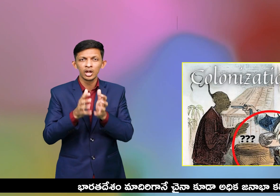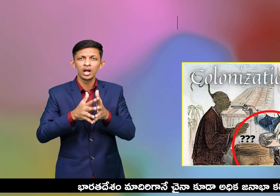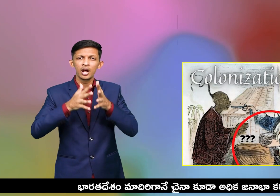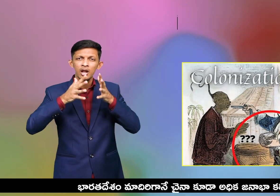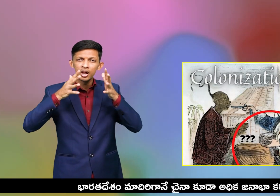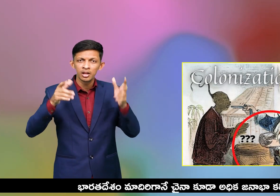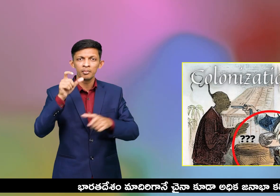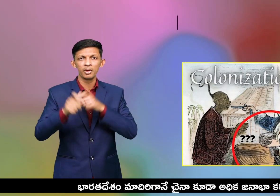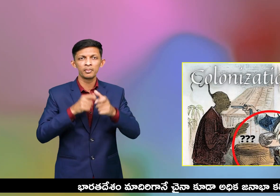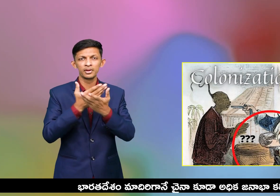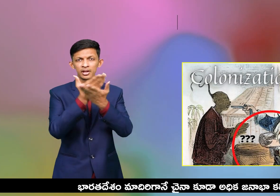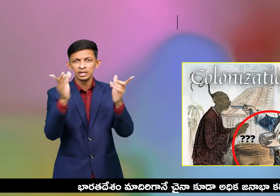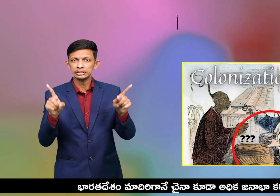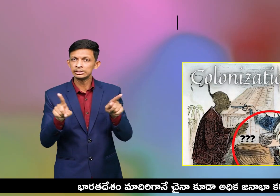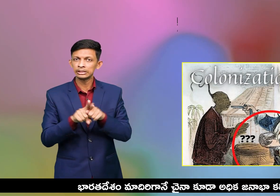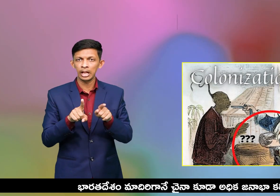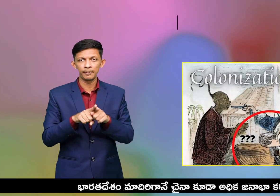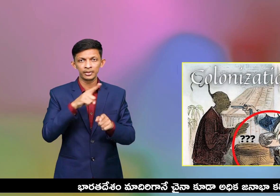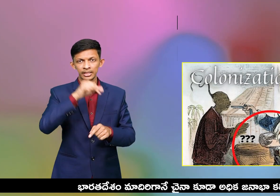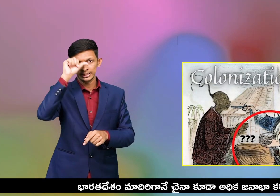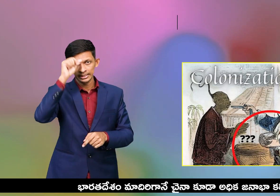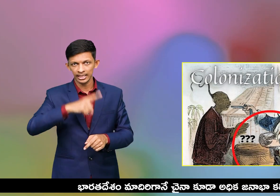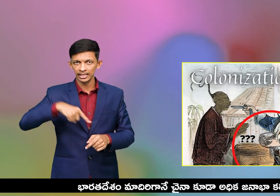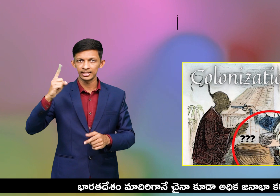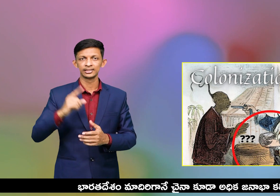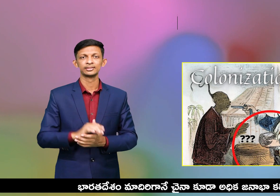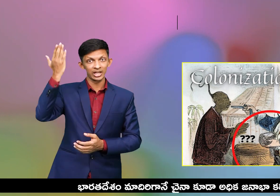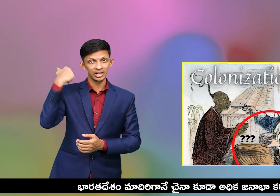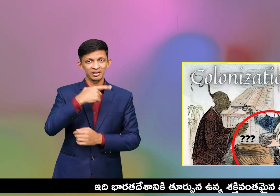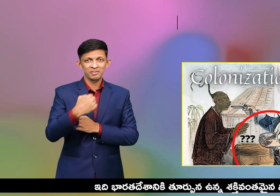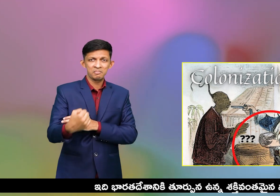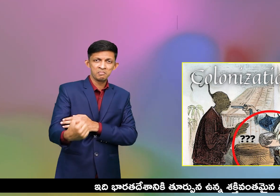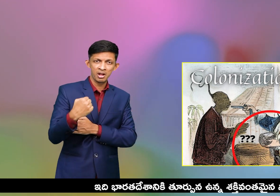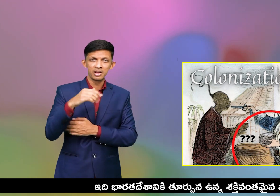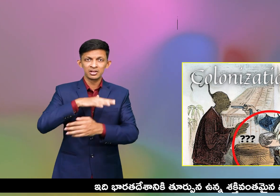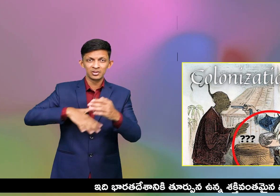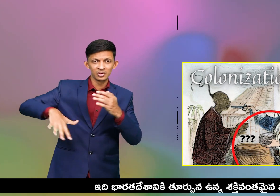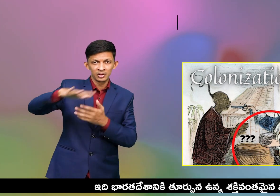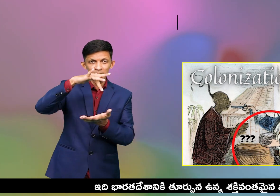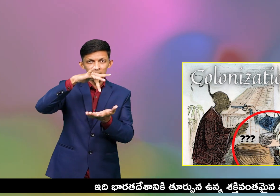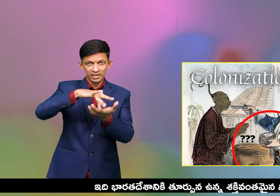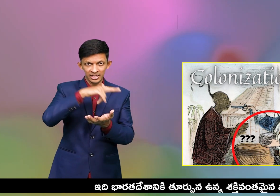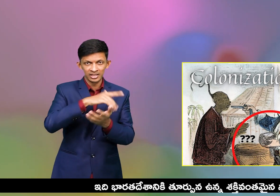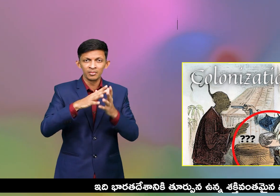అధిక జనాభా కలిగిన పెద్ద దేశం. ఇది భారతదేశానికి తూర్పున